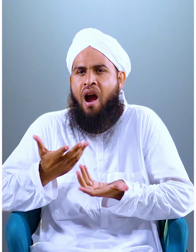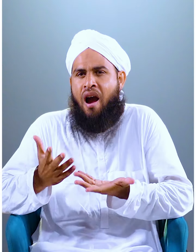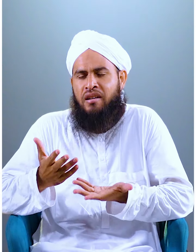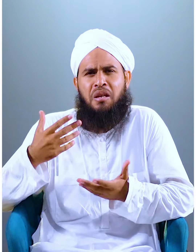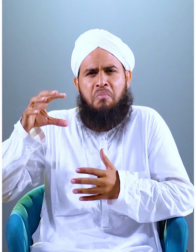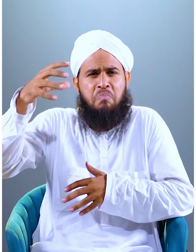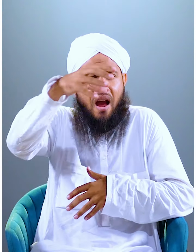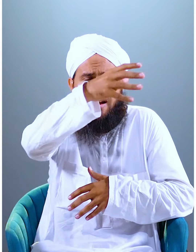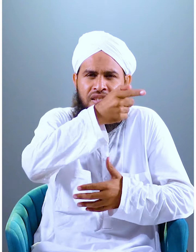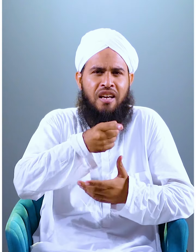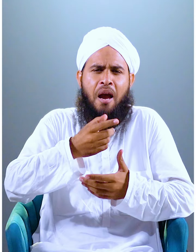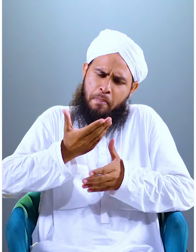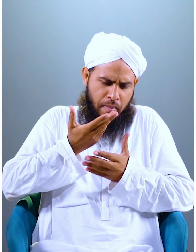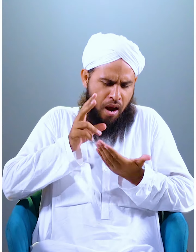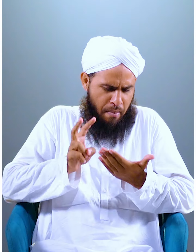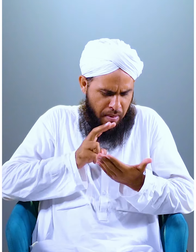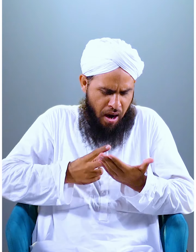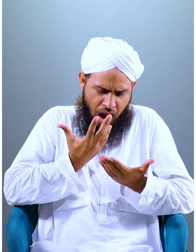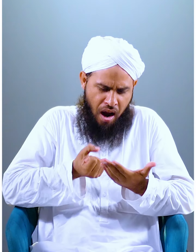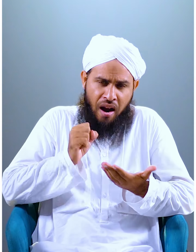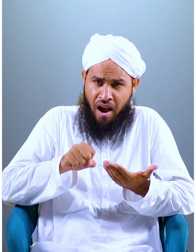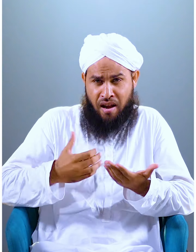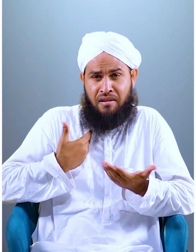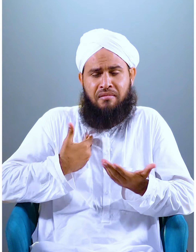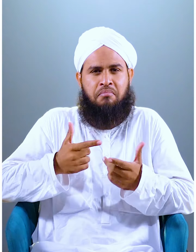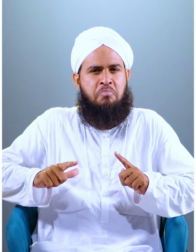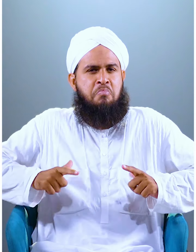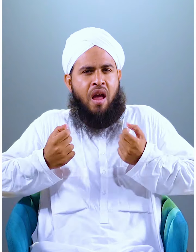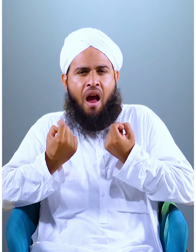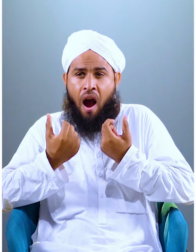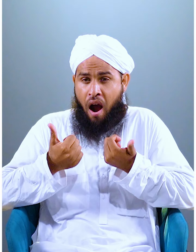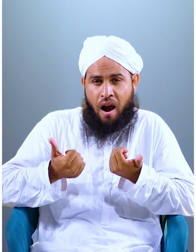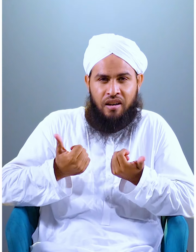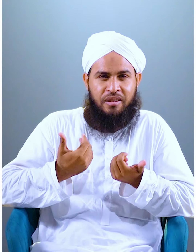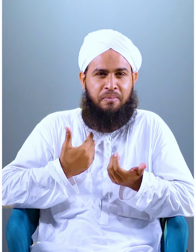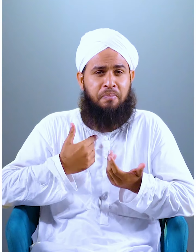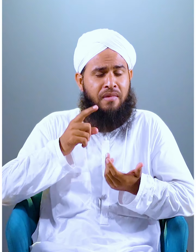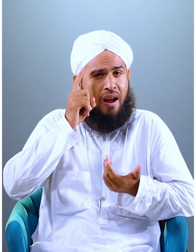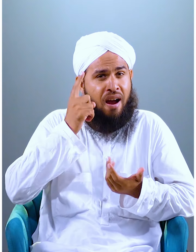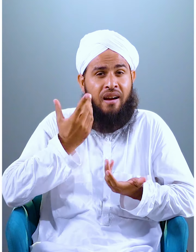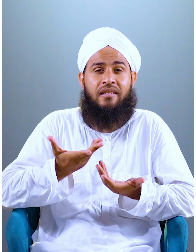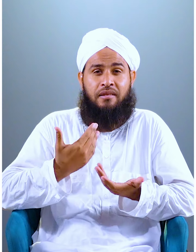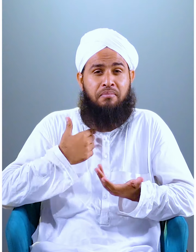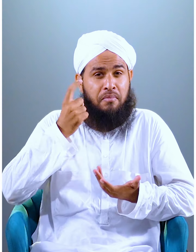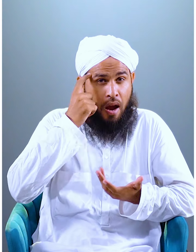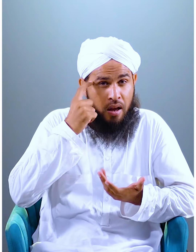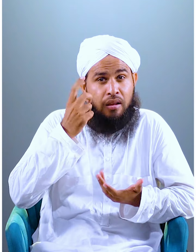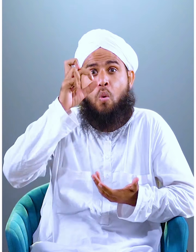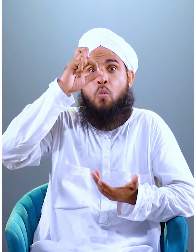انہوں نے سب نے اپنے اپنے شعبے میں کچھ پڑھا ہے اور وہ ایک دوسرے کو پروفیشنل اور انٹیلیکچول مانتے ہیں تو آپ پھر یہ کیوں نہیں مانتے کہ ایک عالم